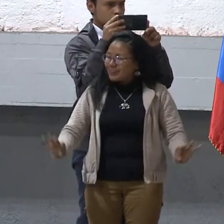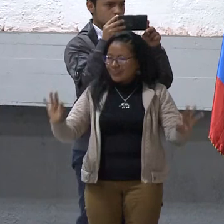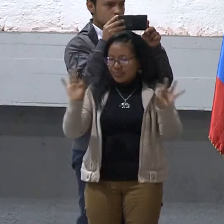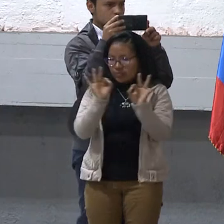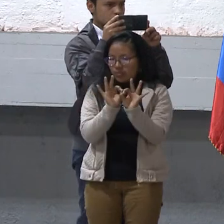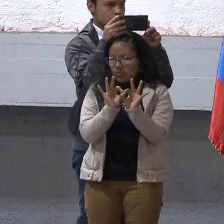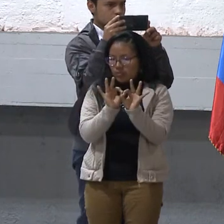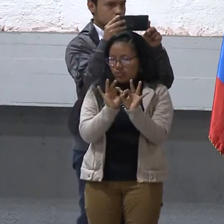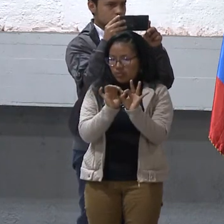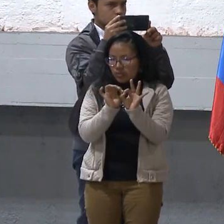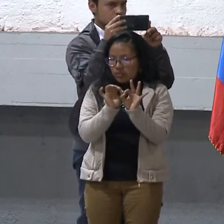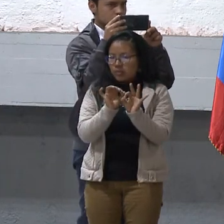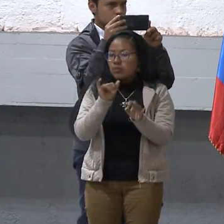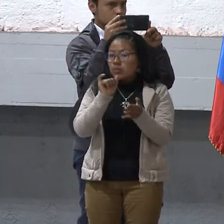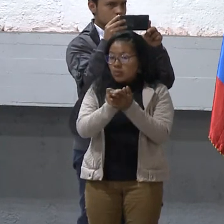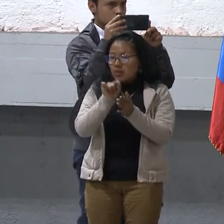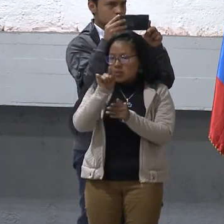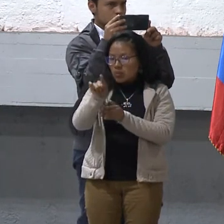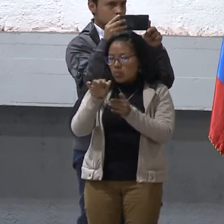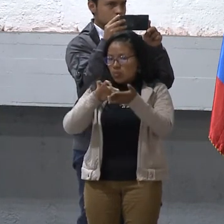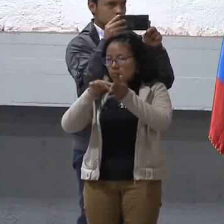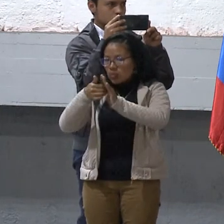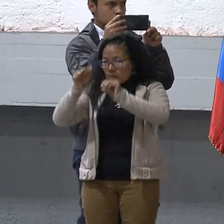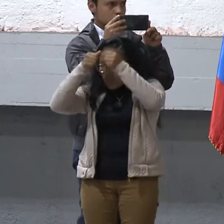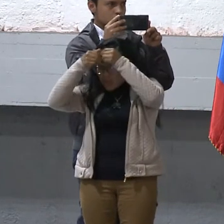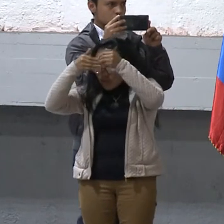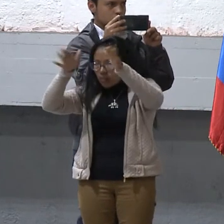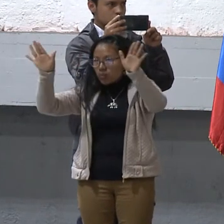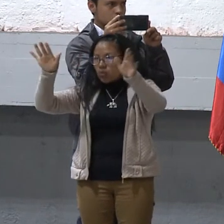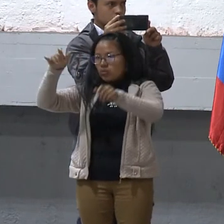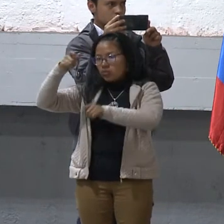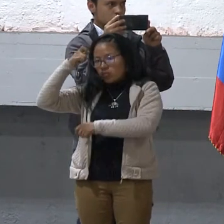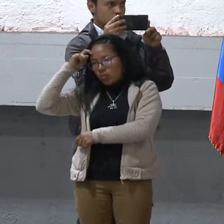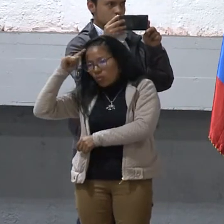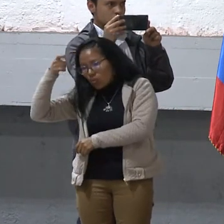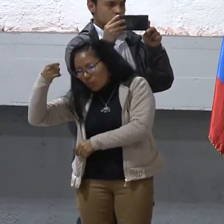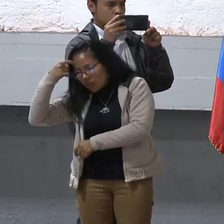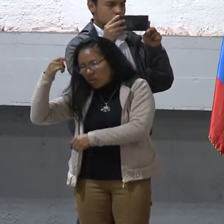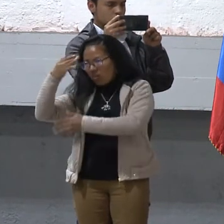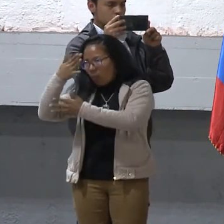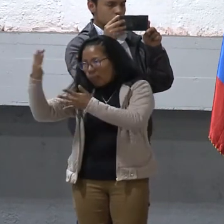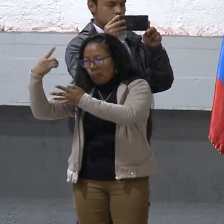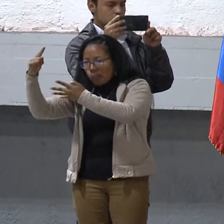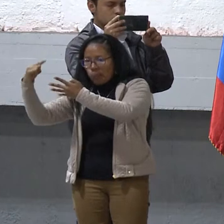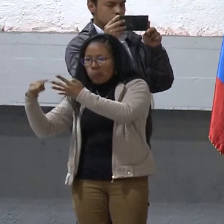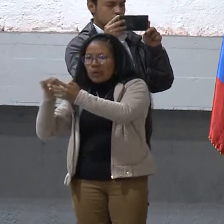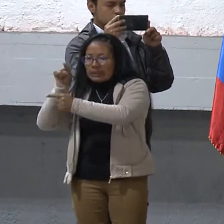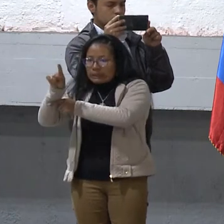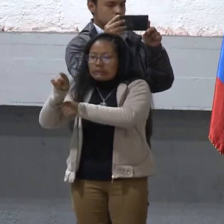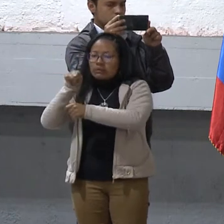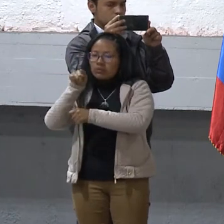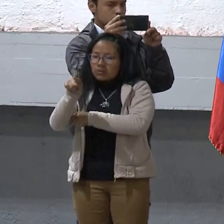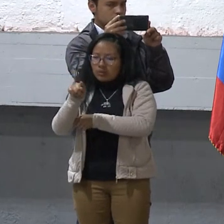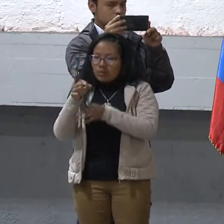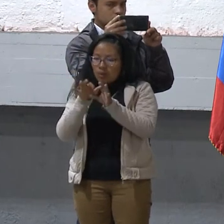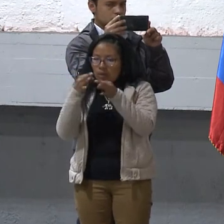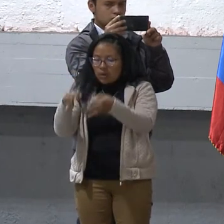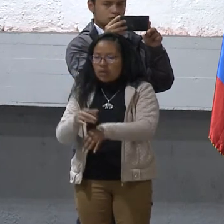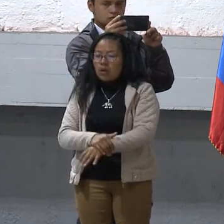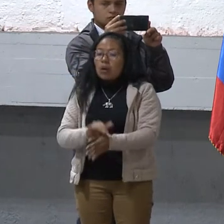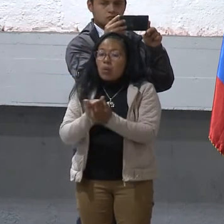parte del ejercicio de la democracia del gobierno de los pesos y los contrapesos por eso es necesario que los distintos estamentos